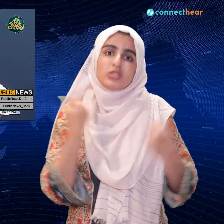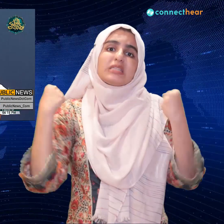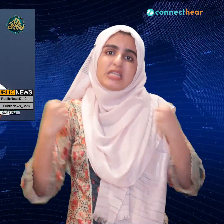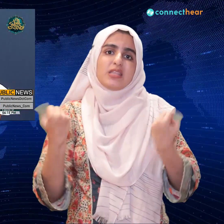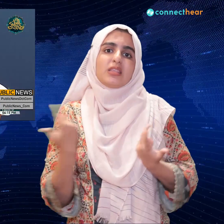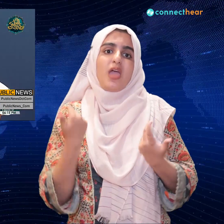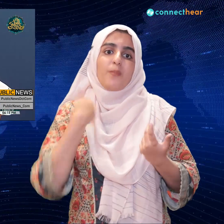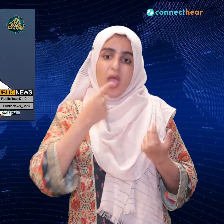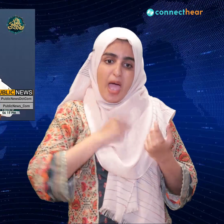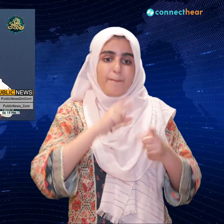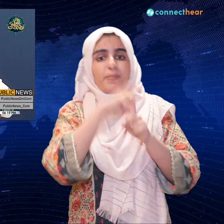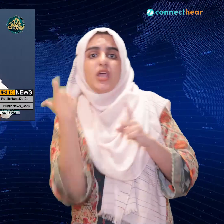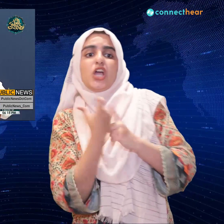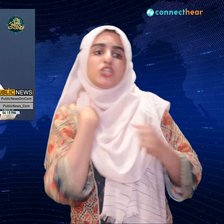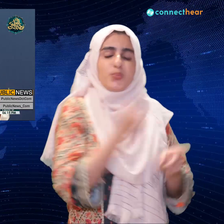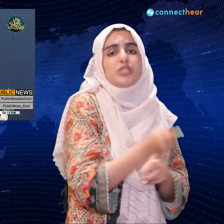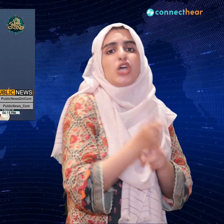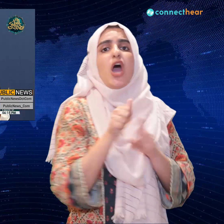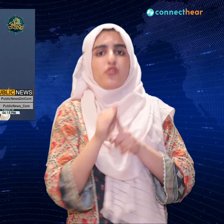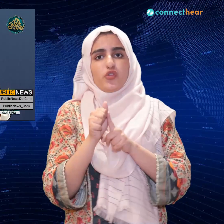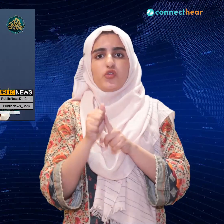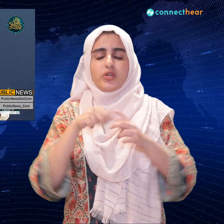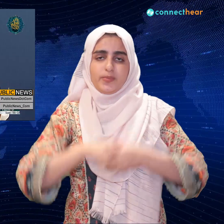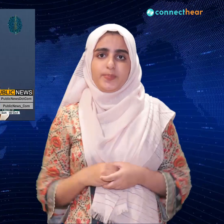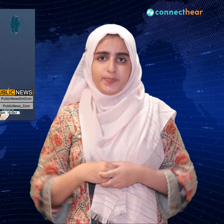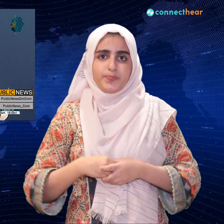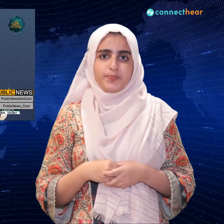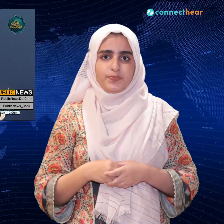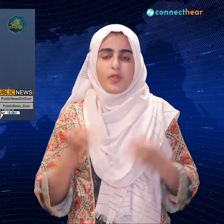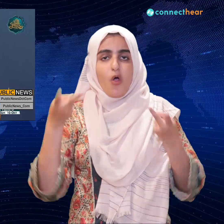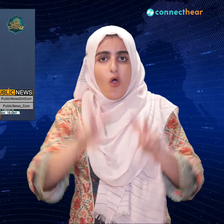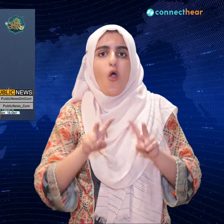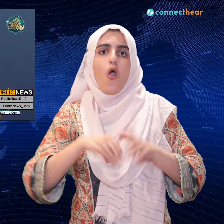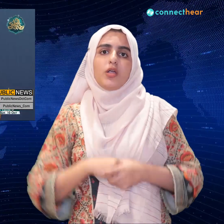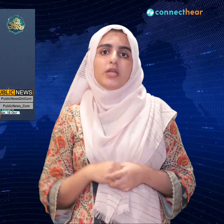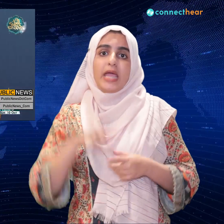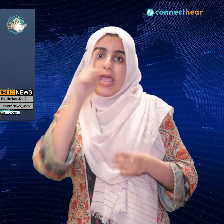بچوں کو اپنا کلچر سے بتائیں. اور پھر ایک اسپیشل